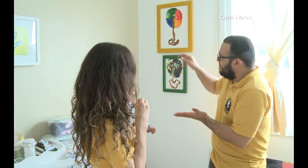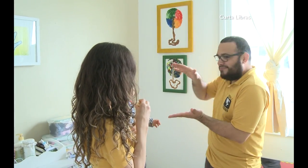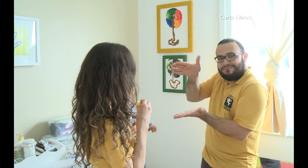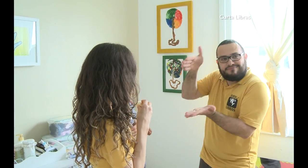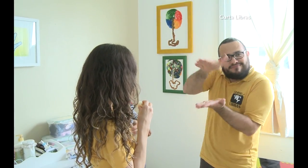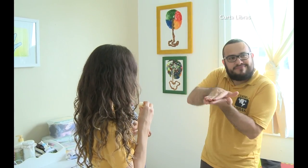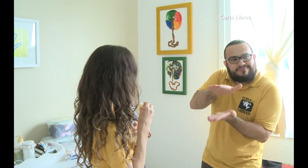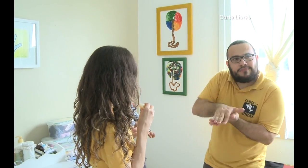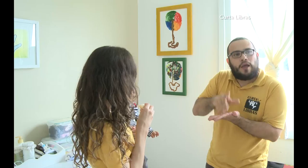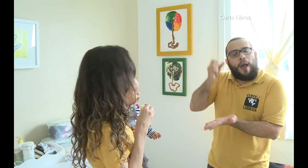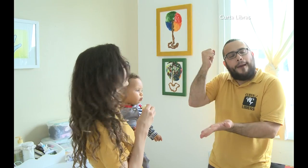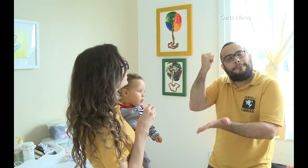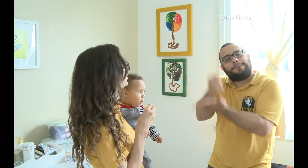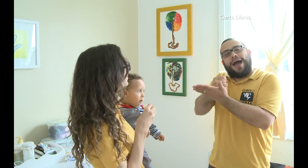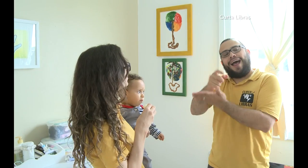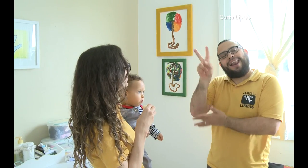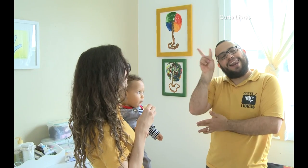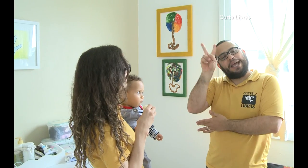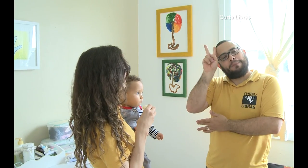Foi feita com o sangue da placenta da Fiorella